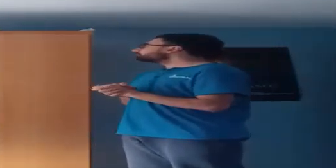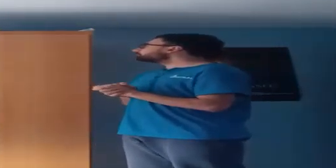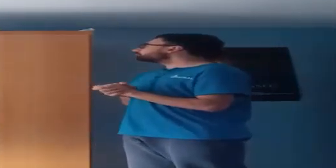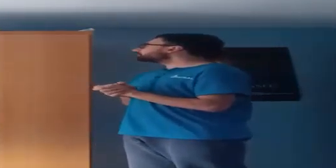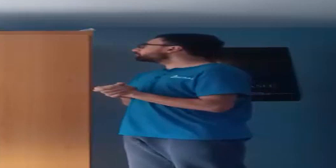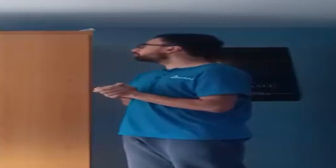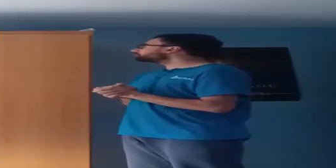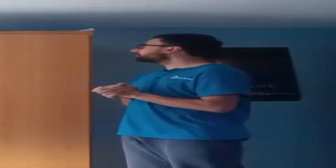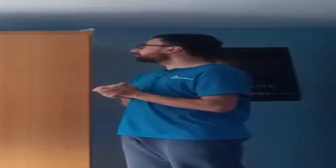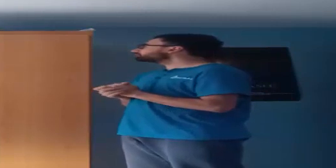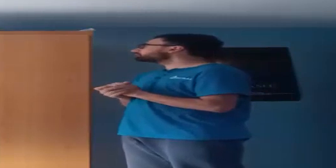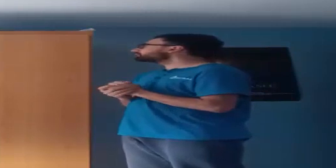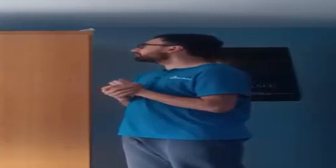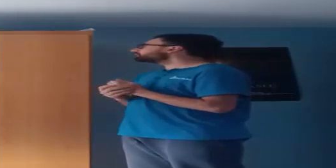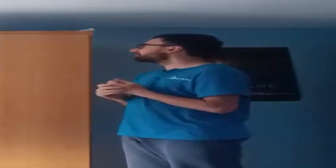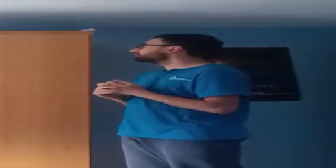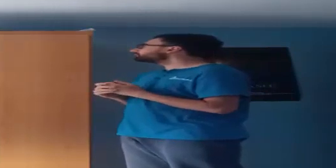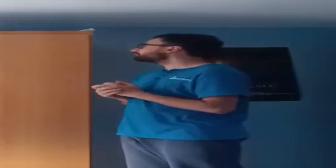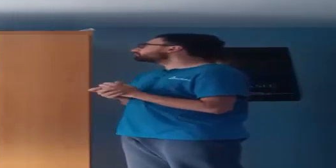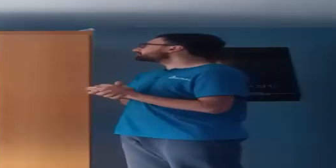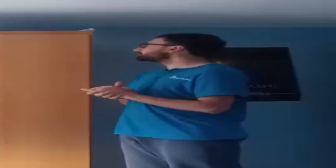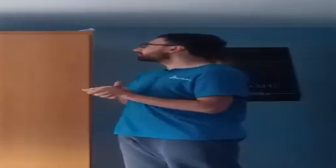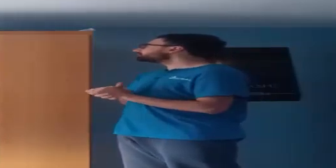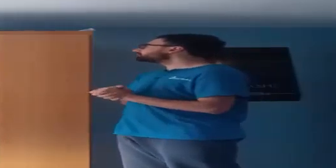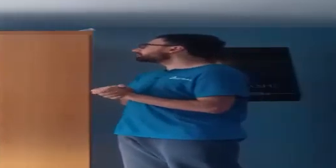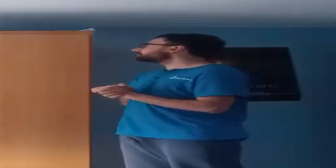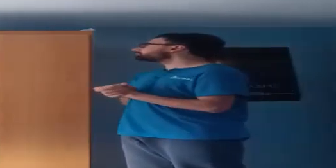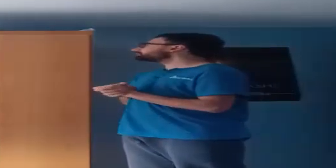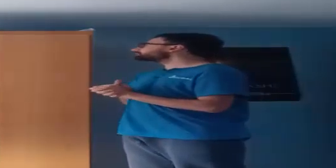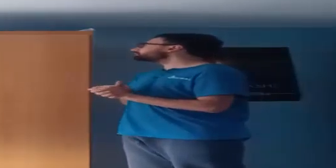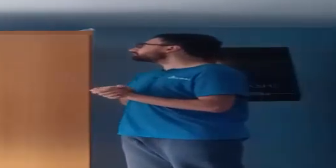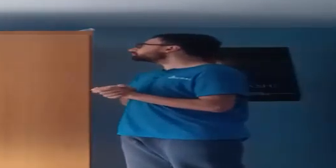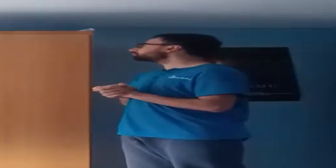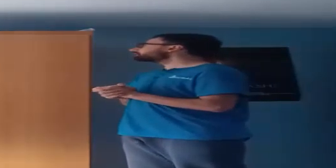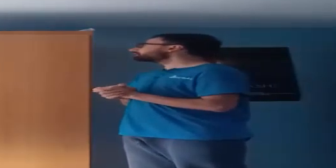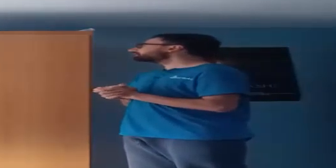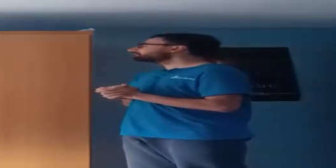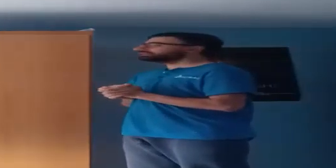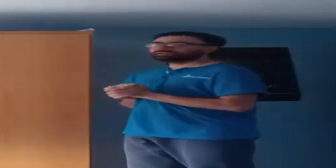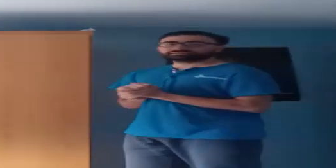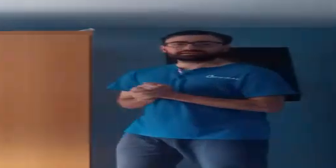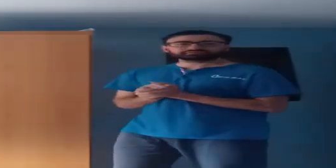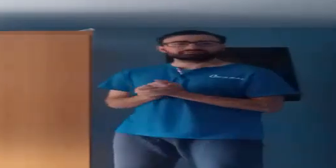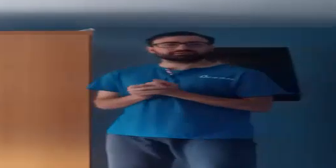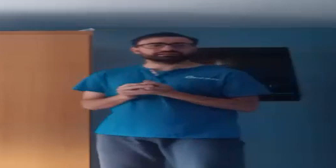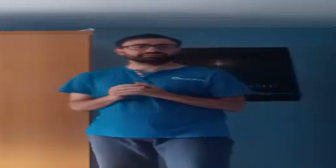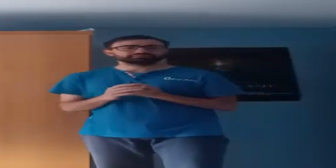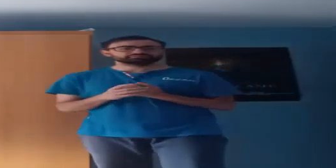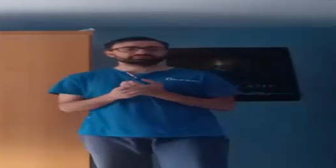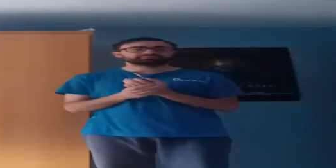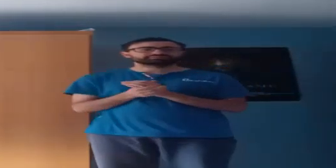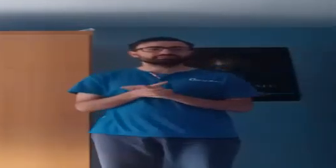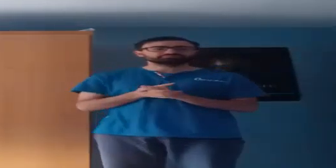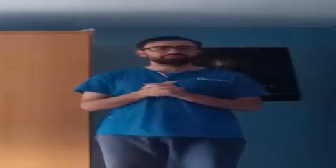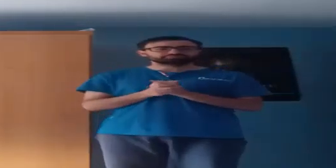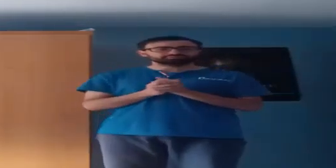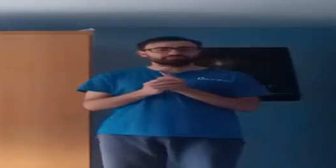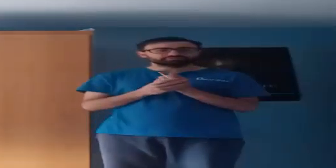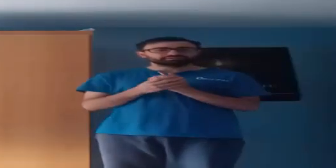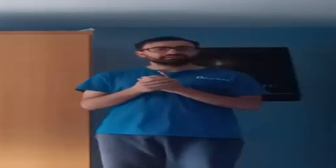Empezó una mujer llamada Deméter, había tenido una hija con el dios Zeus,